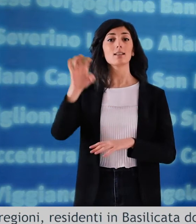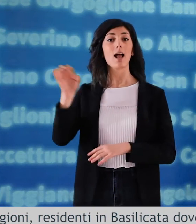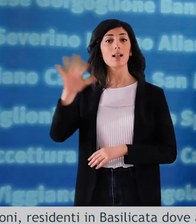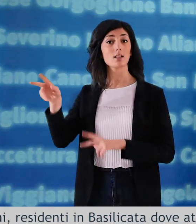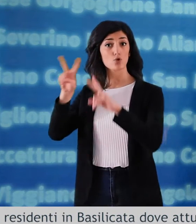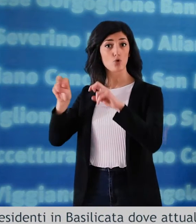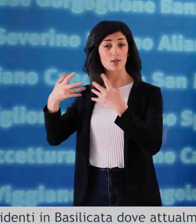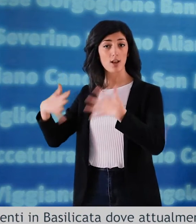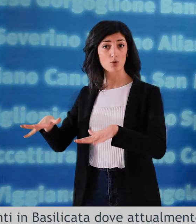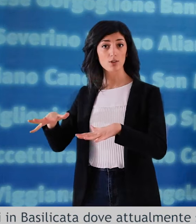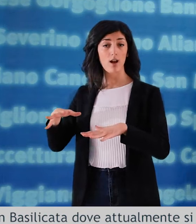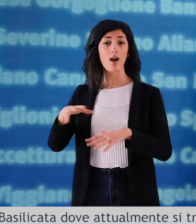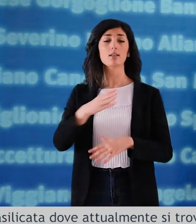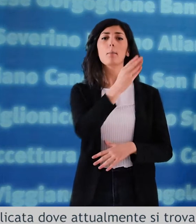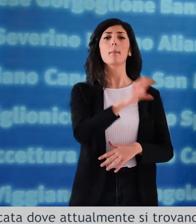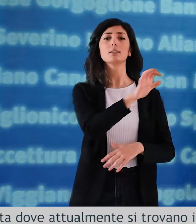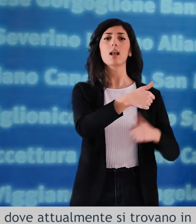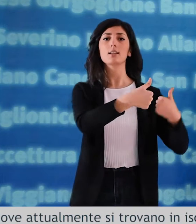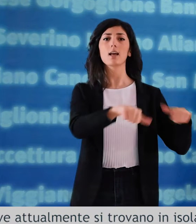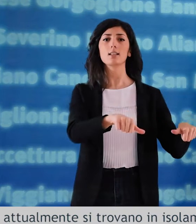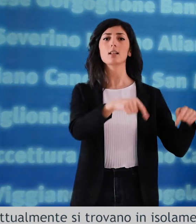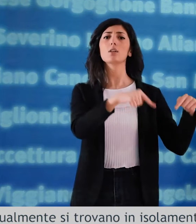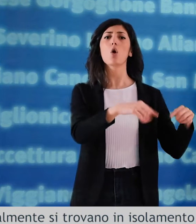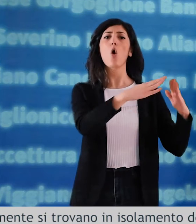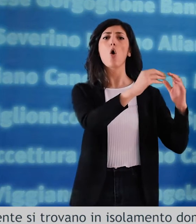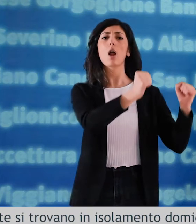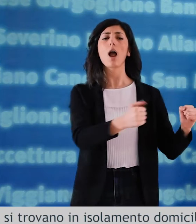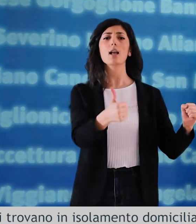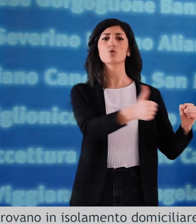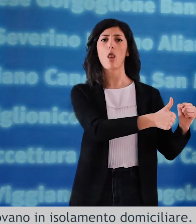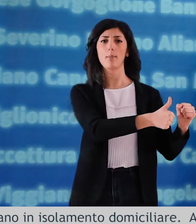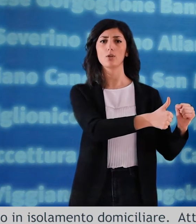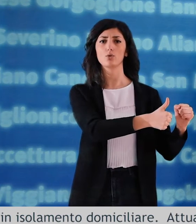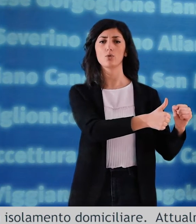residenti in basilicata dove attualmente si trovano in isolamento domiciliare